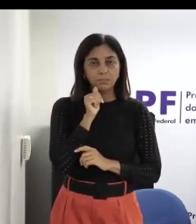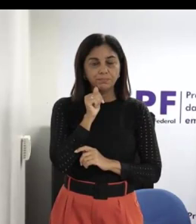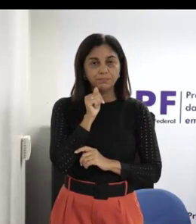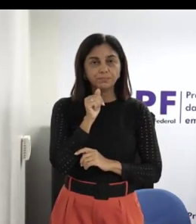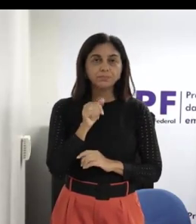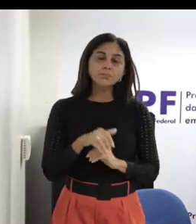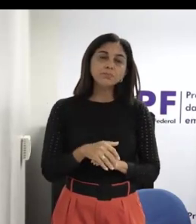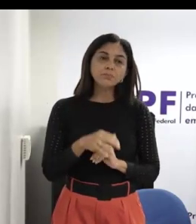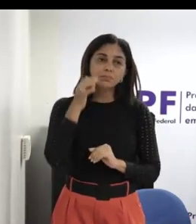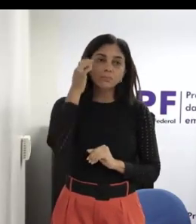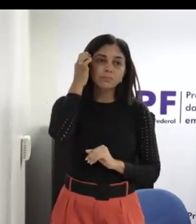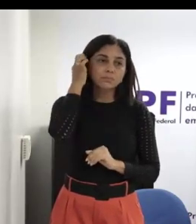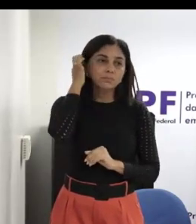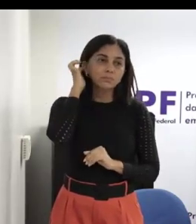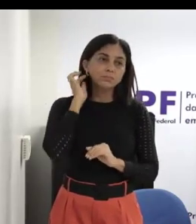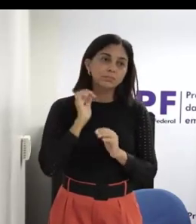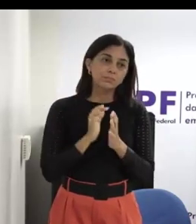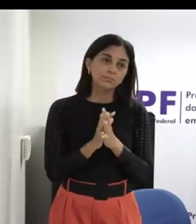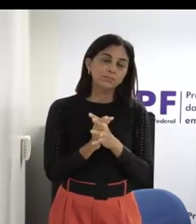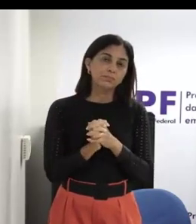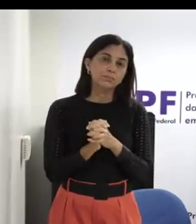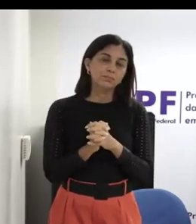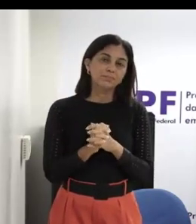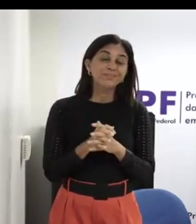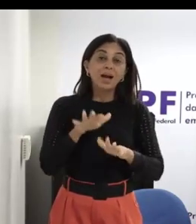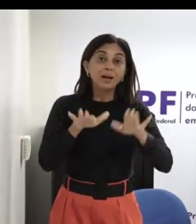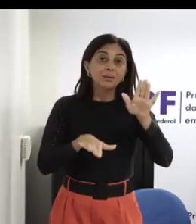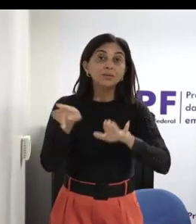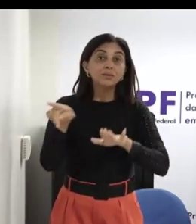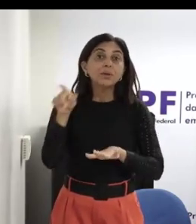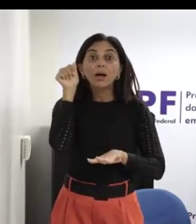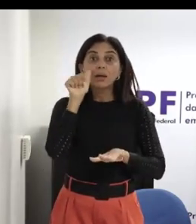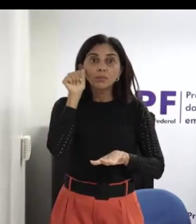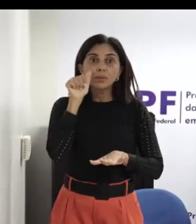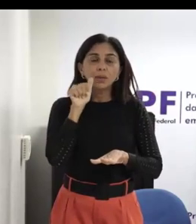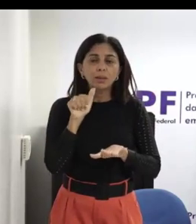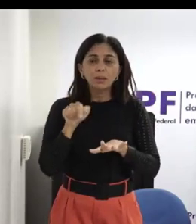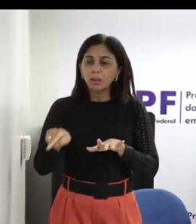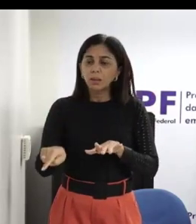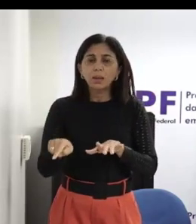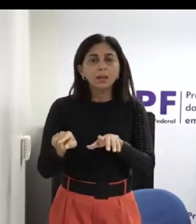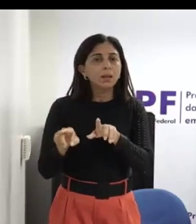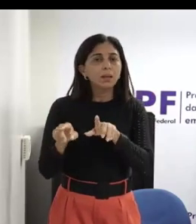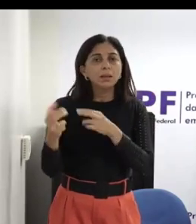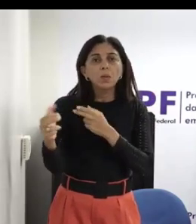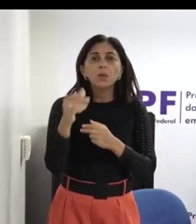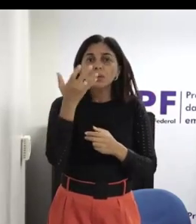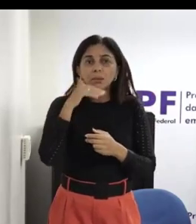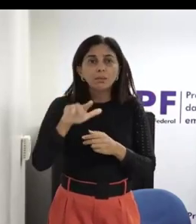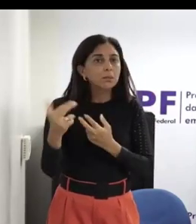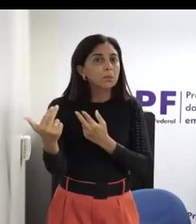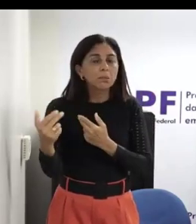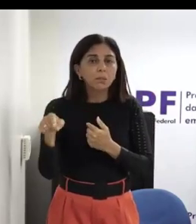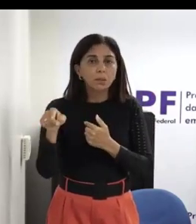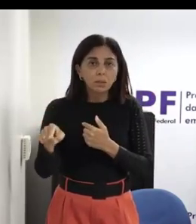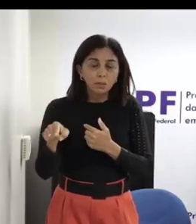sobre a esde do mesmo crime que o marido cometeu a questão da coautoria Porque se ela tem um dever legal de impedir e ela